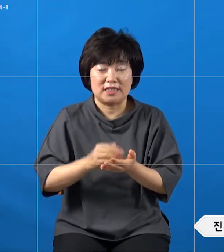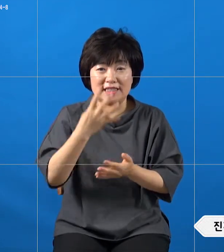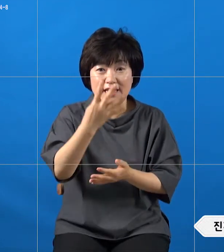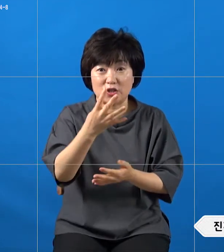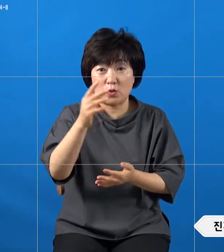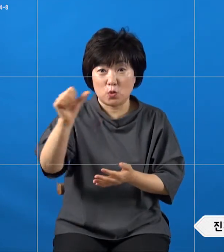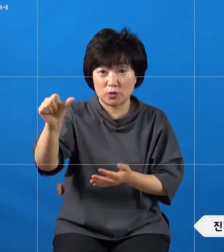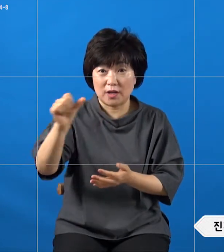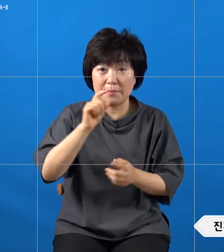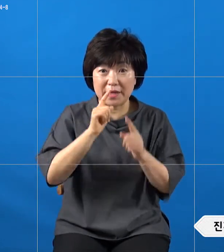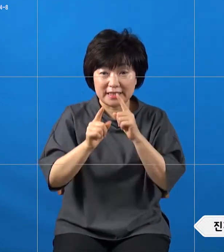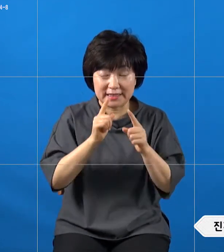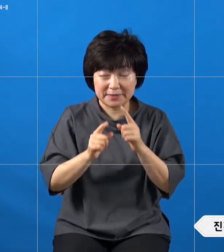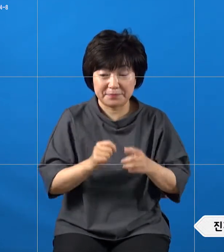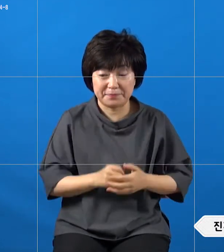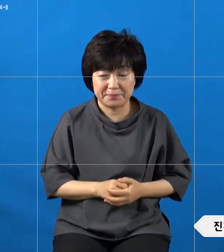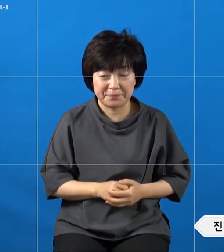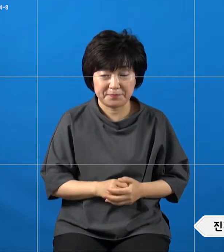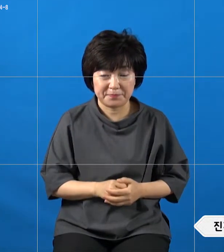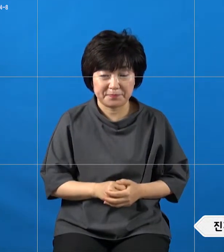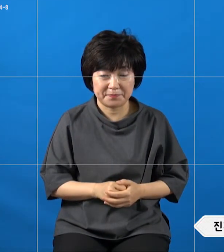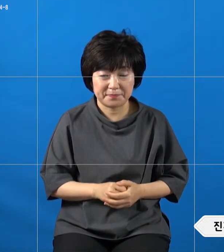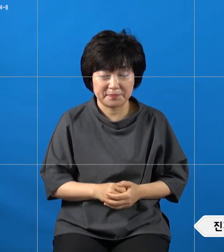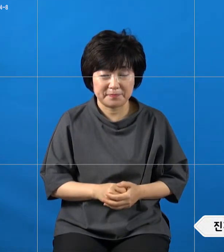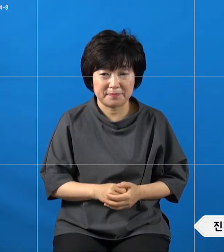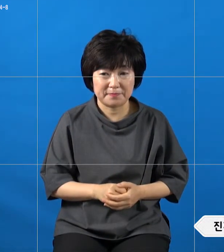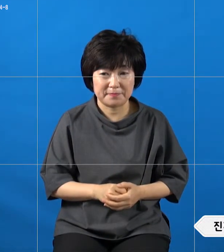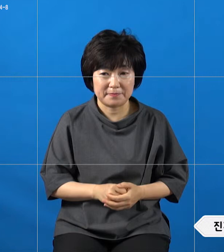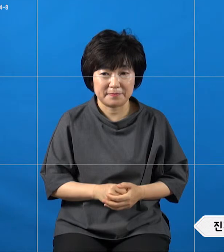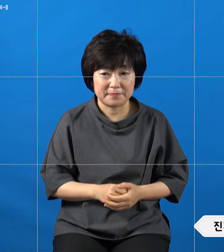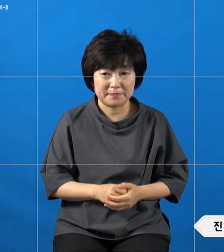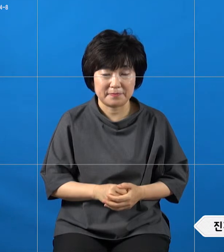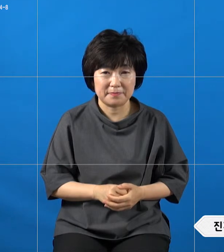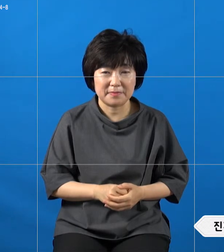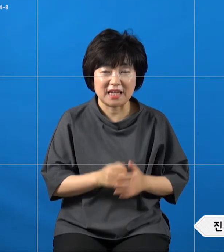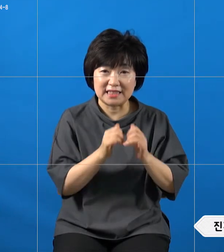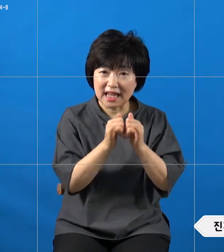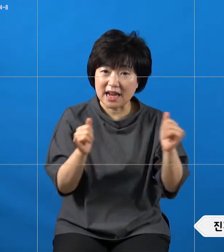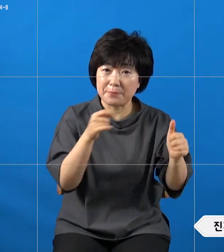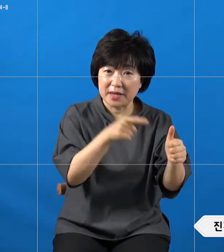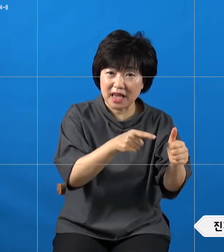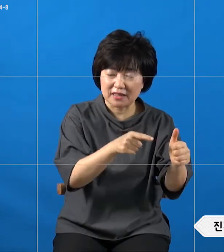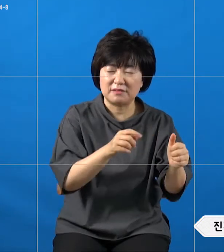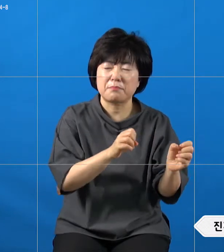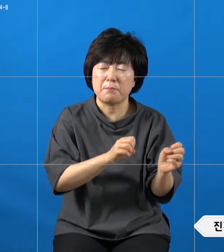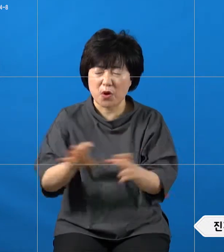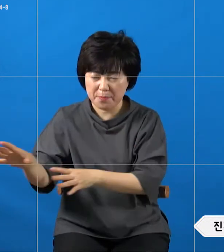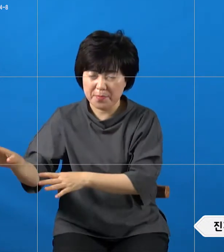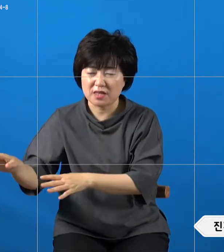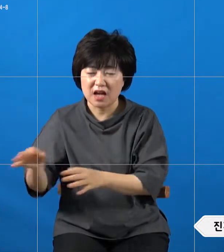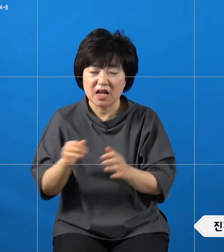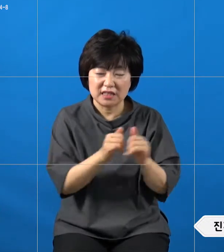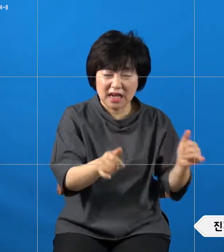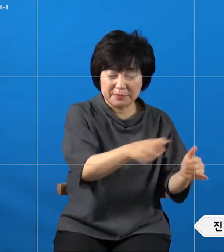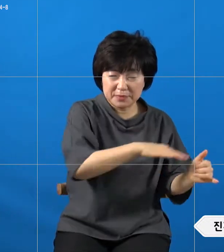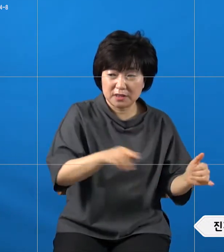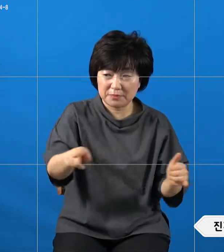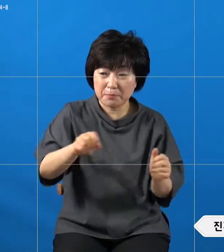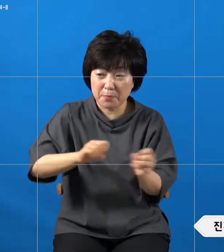4절, 5절 말씀을 같이 보겠습니다. 시작. 사람에게는 버림바가